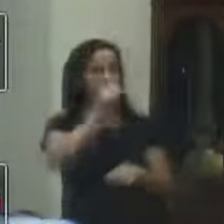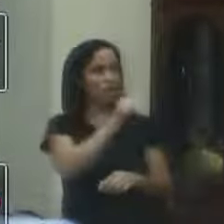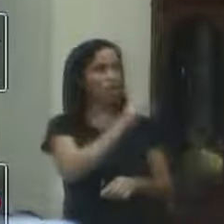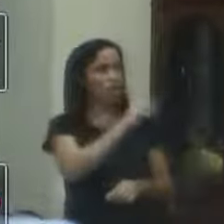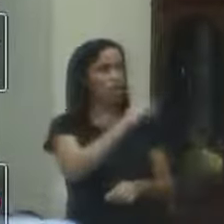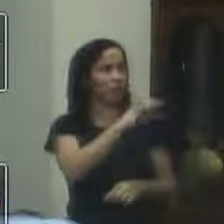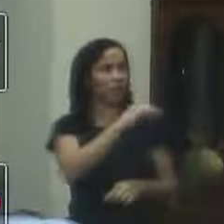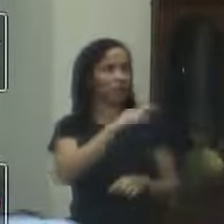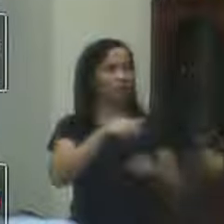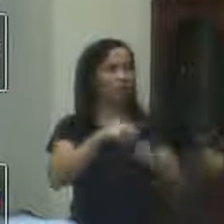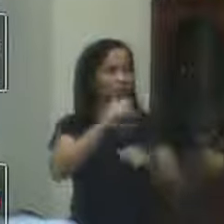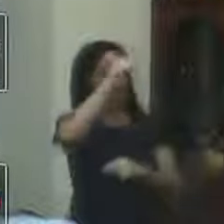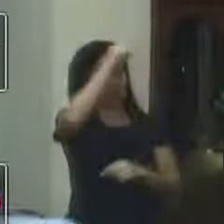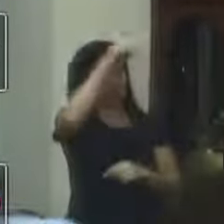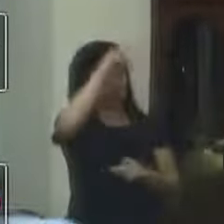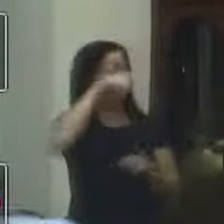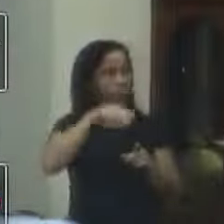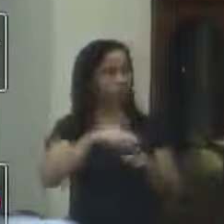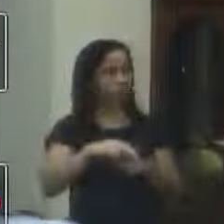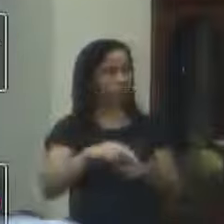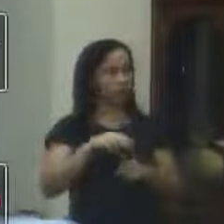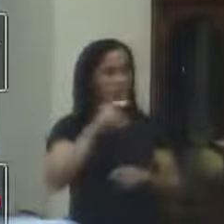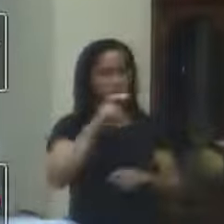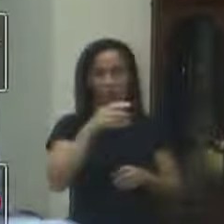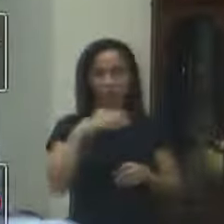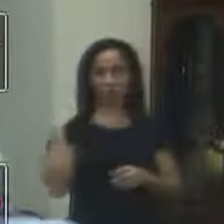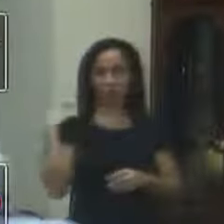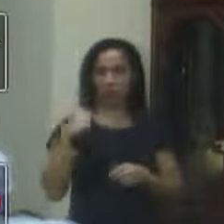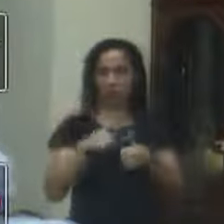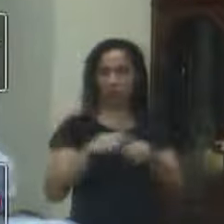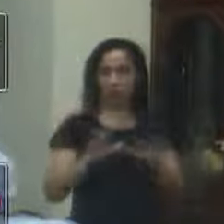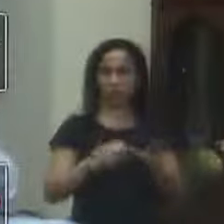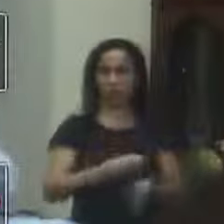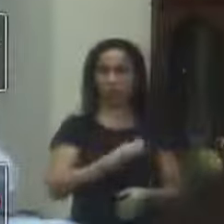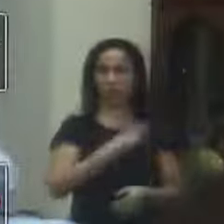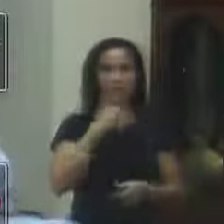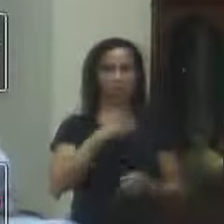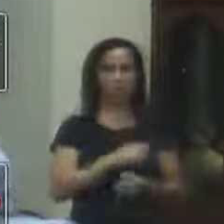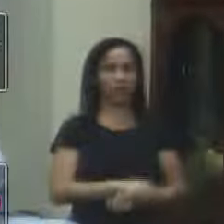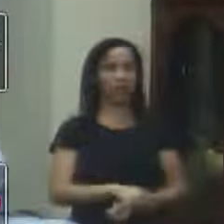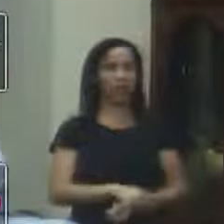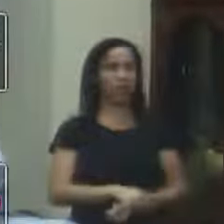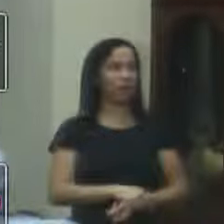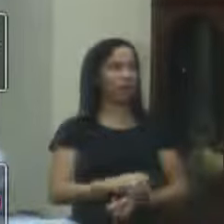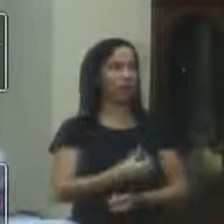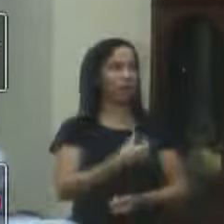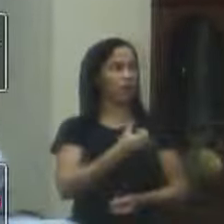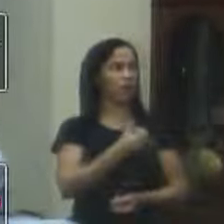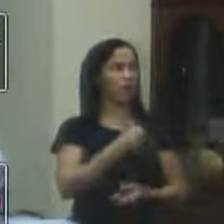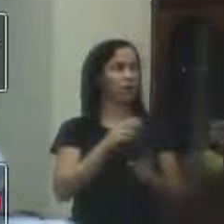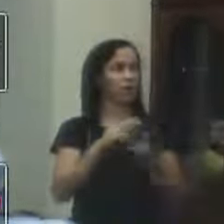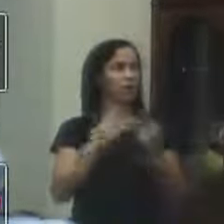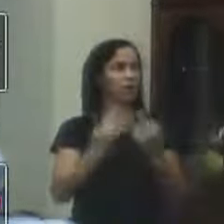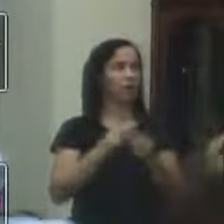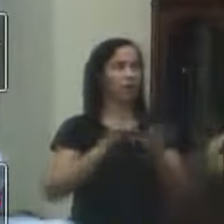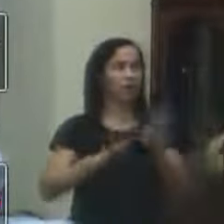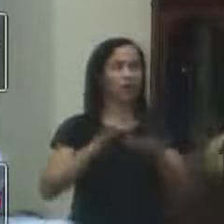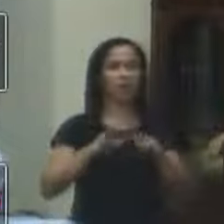Acritur, Subprefeitura e os 5 vereadores que têm atuação em conservatório. Foram 6 reuniões, algumas